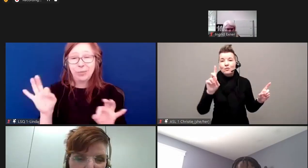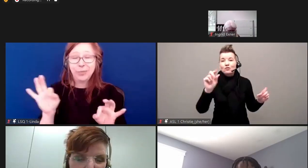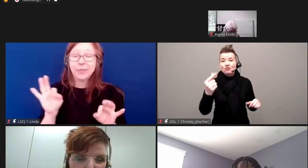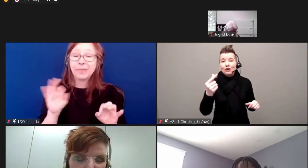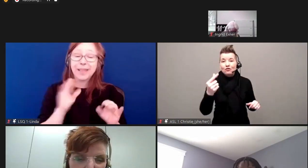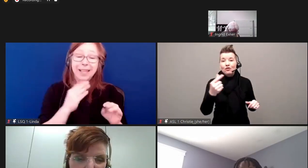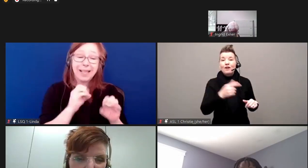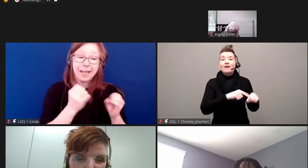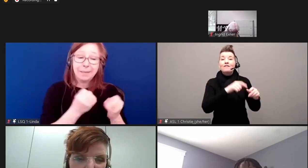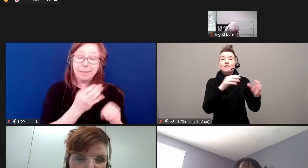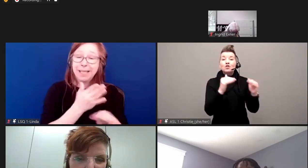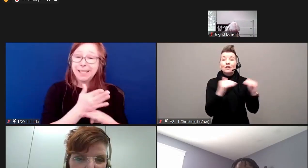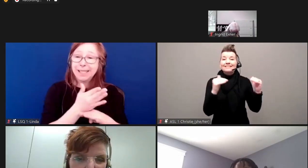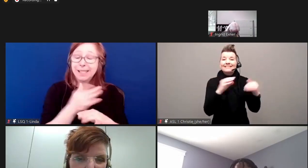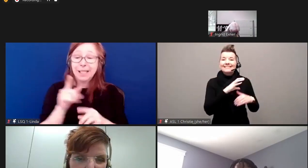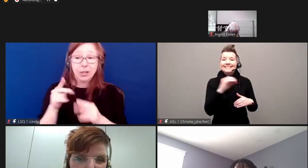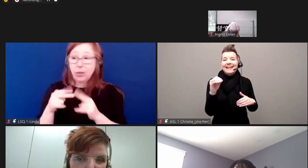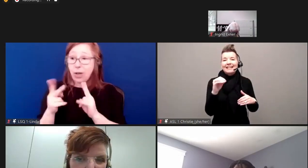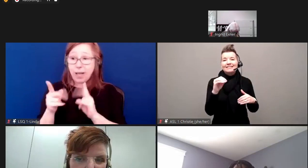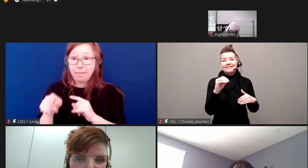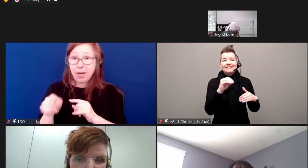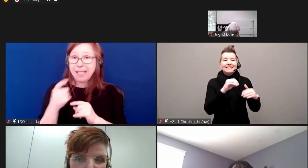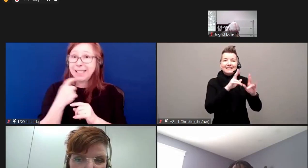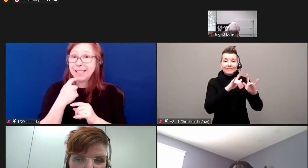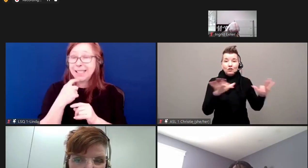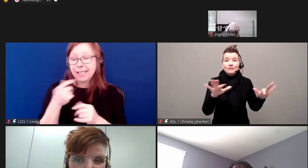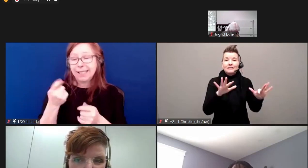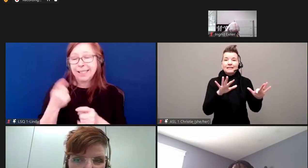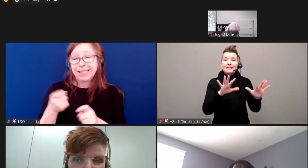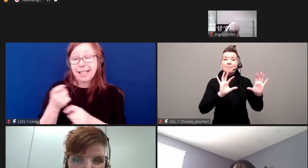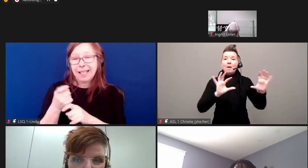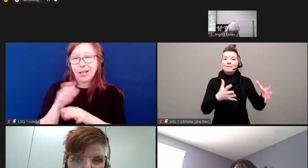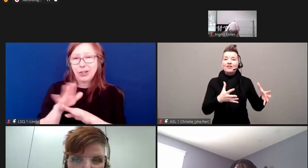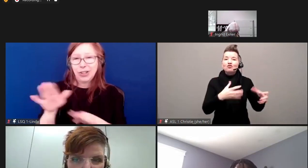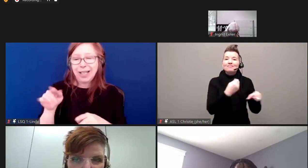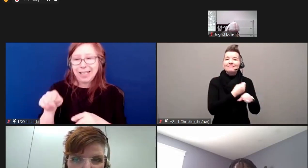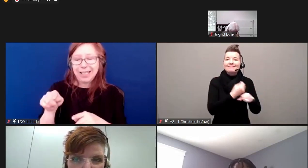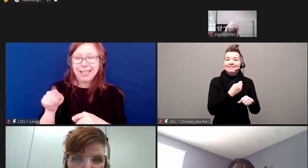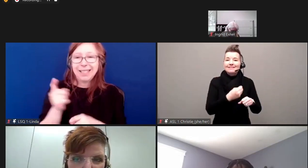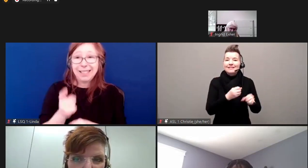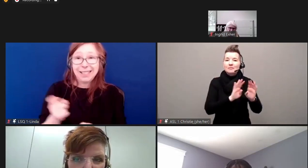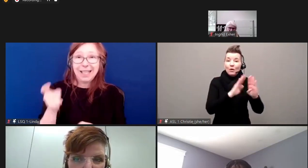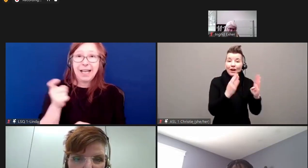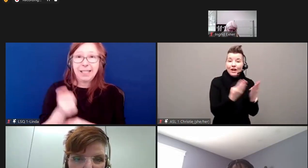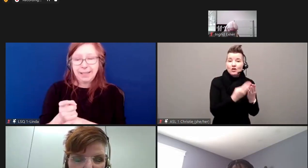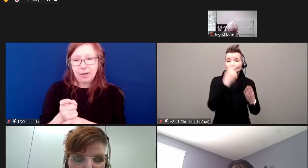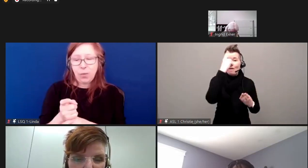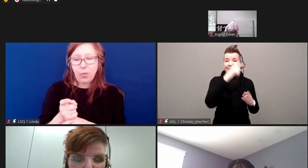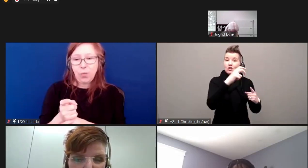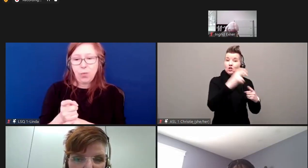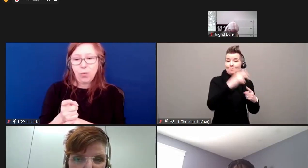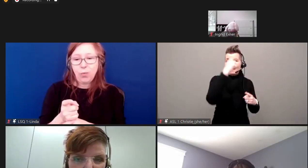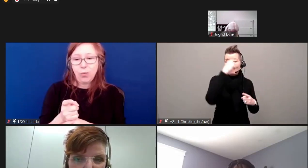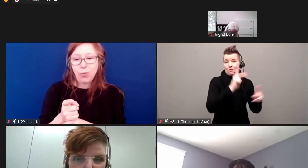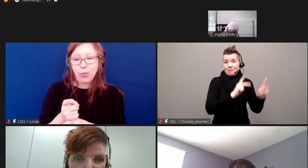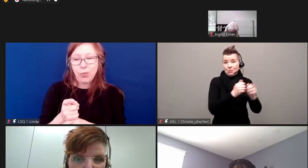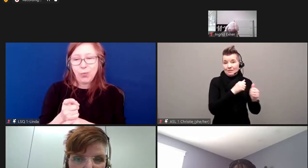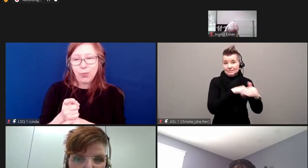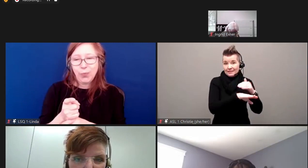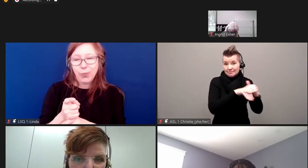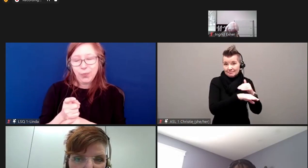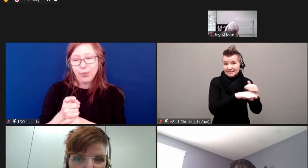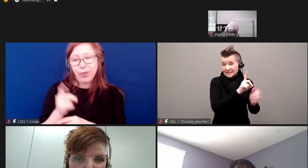Tony, il est le directeur général de la direction de